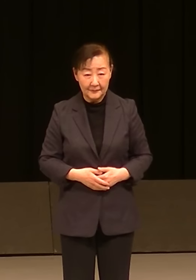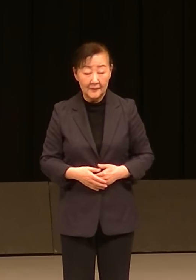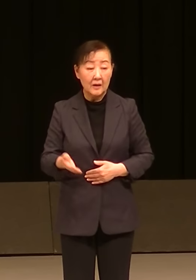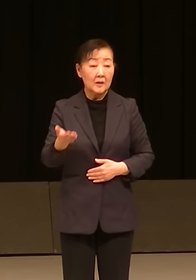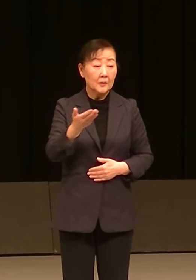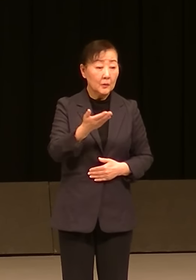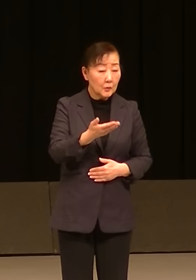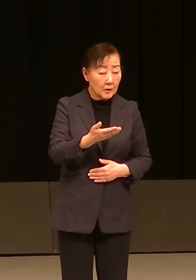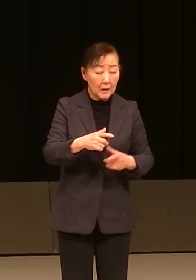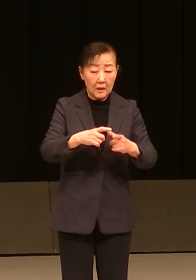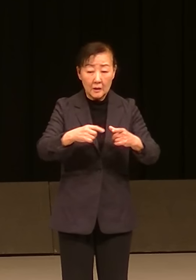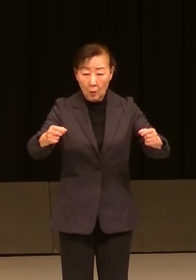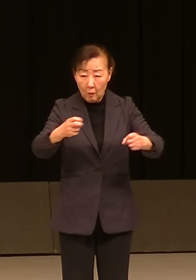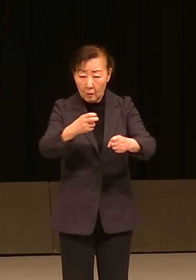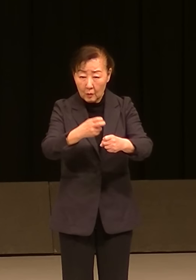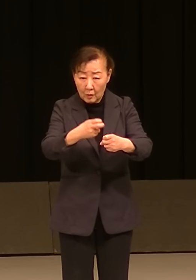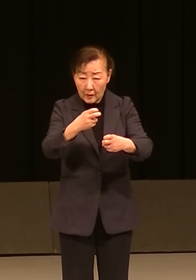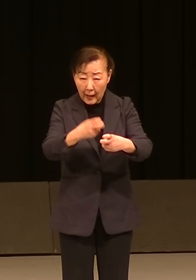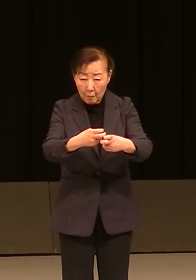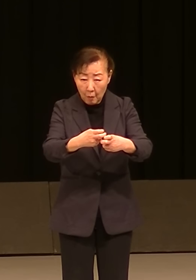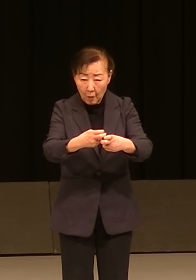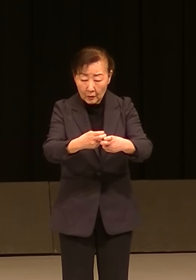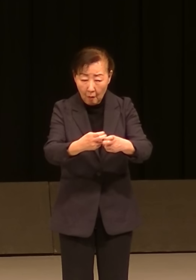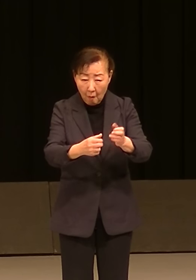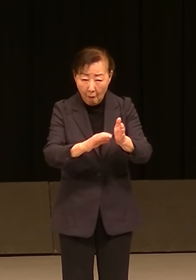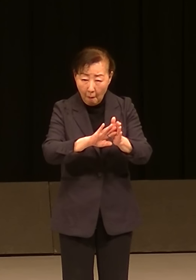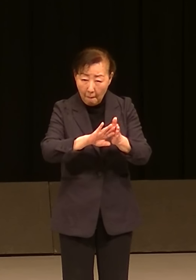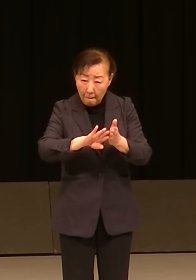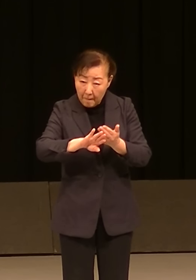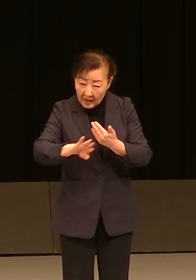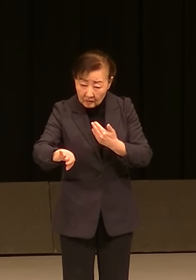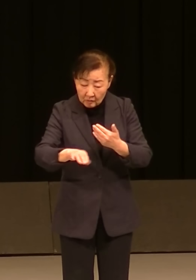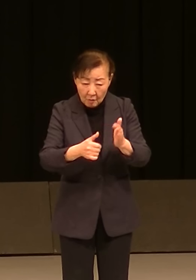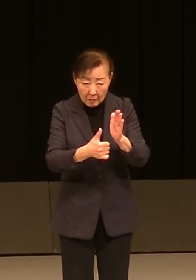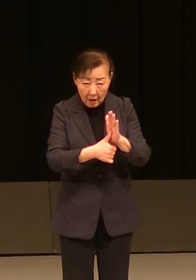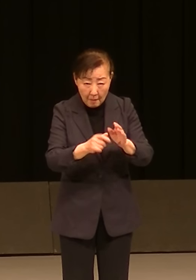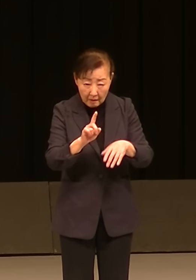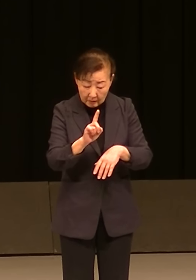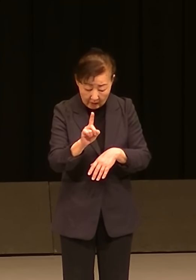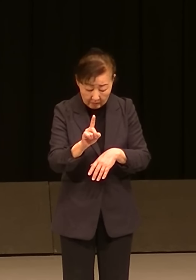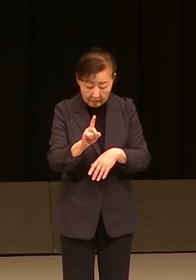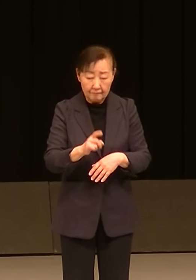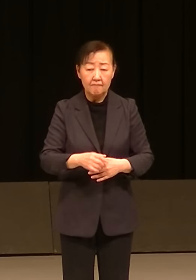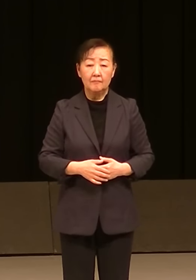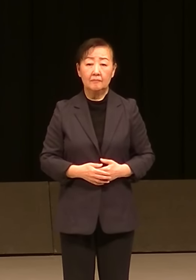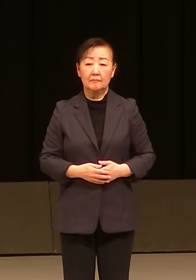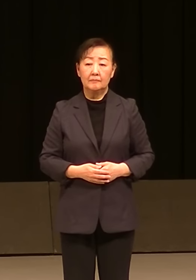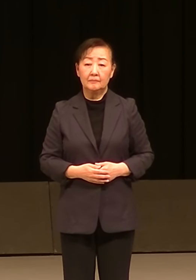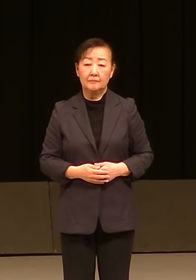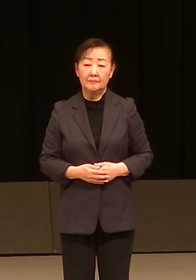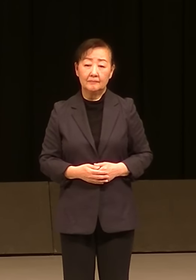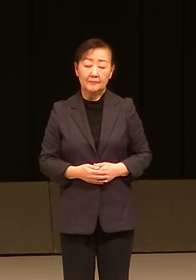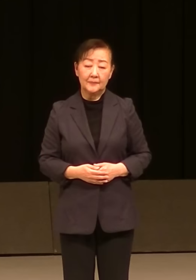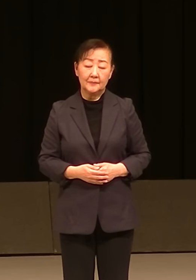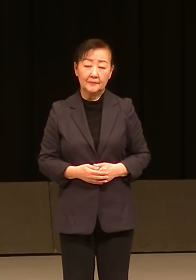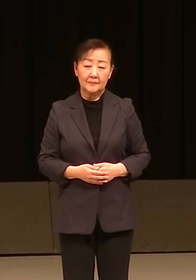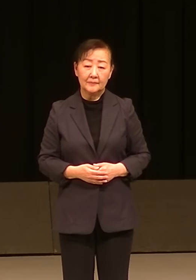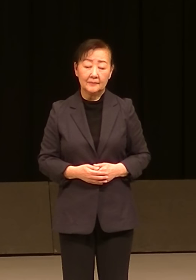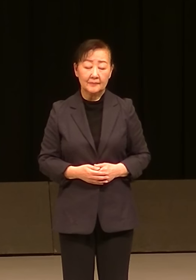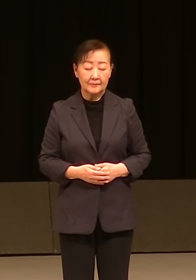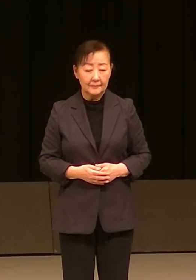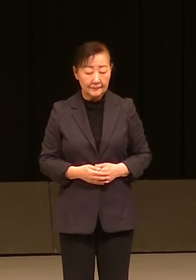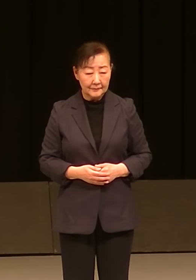に憲法の説明は何かというところに進んでいきたい、と思います。私